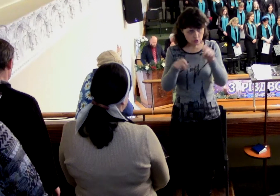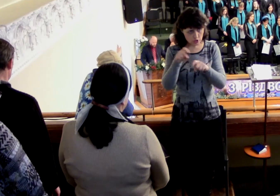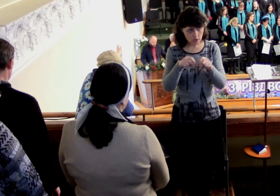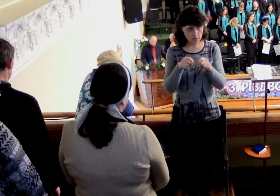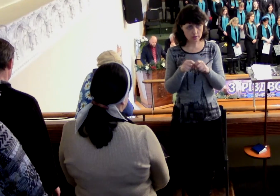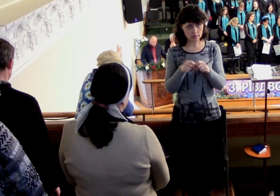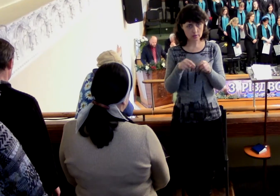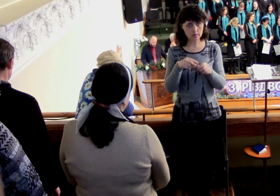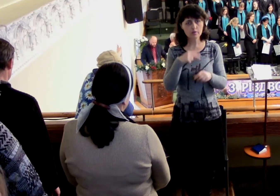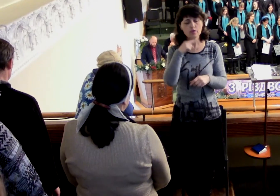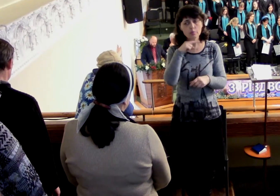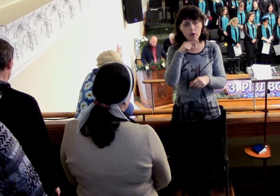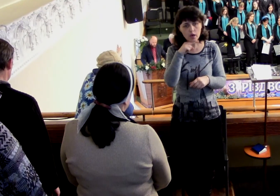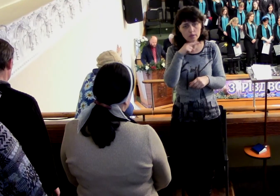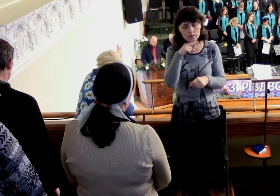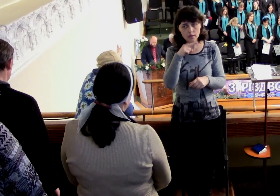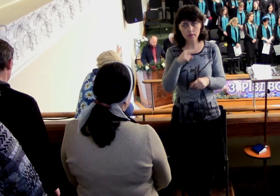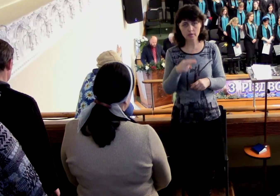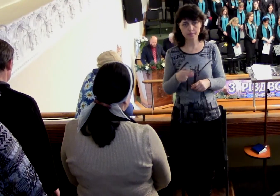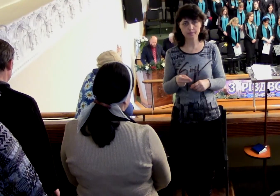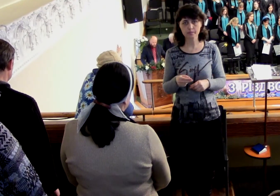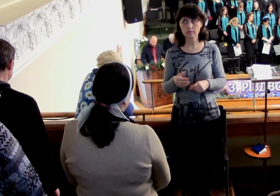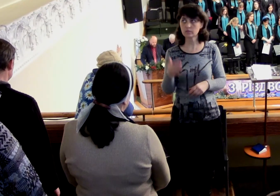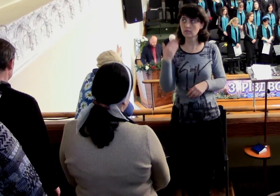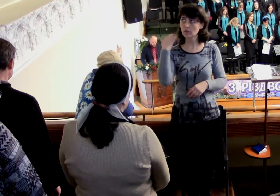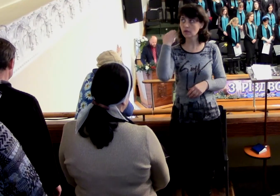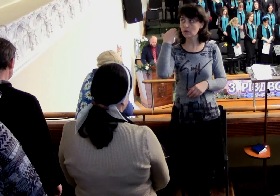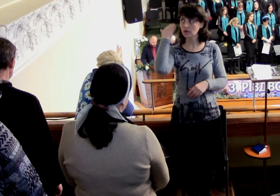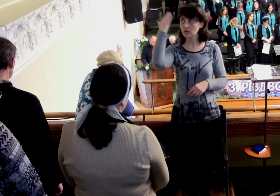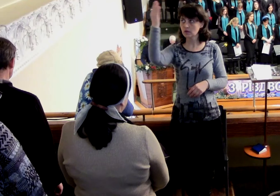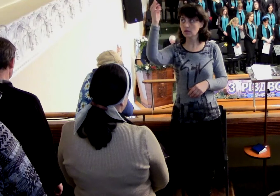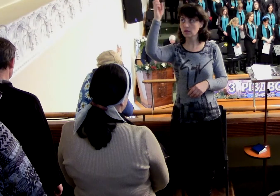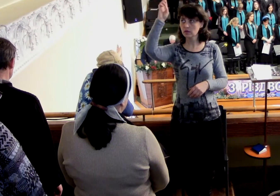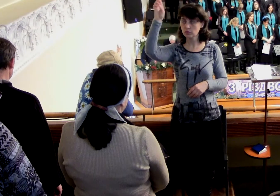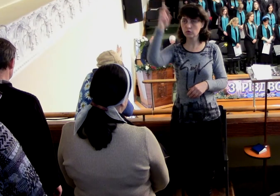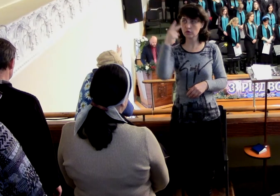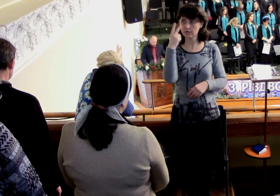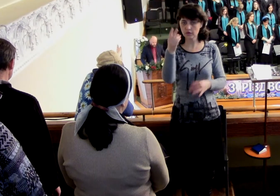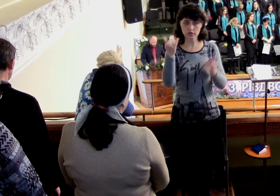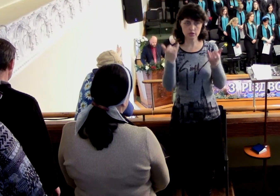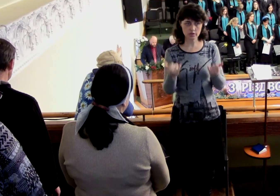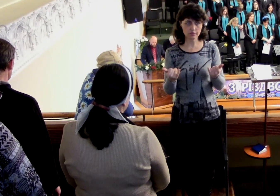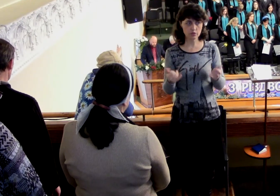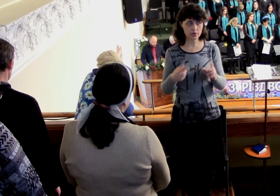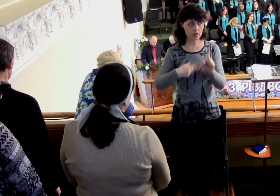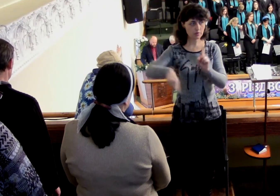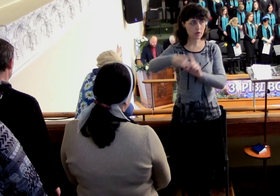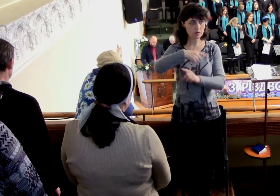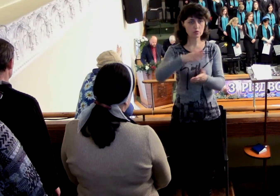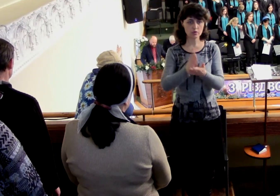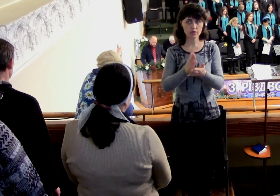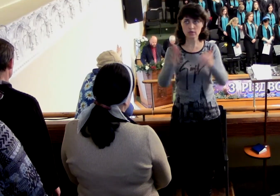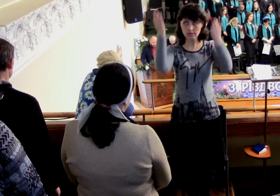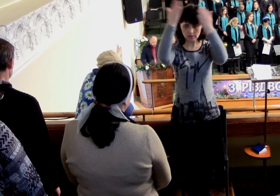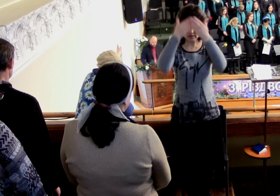время, Ты видишь эту тьму, которая сгустилась вокруг нас, Ты видишь этот мир. И мы просим, чтобы Ты